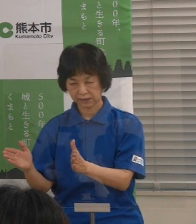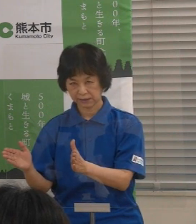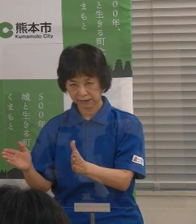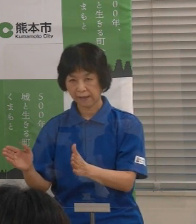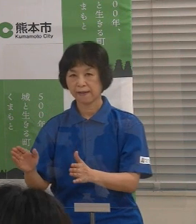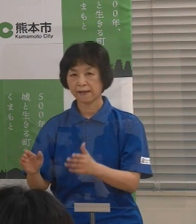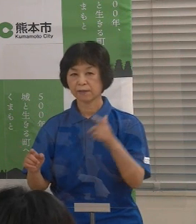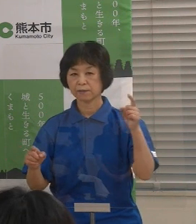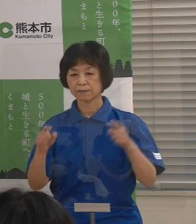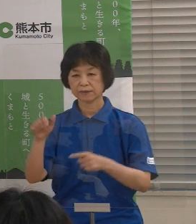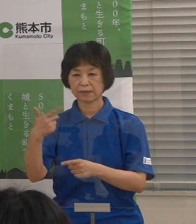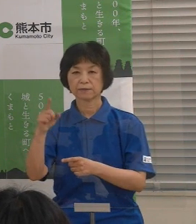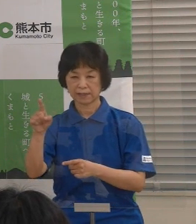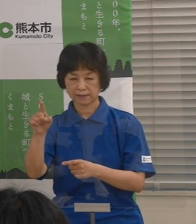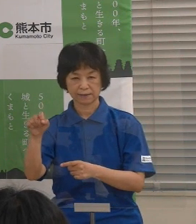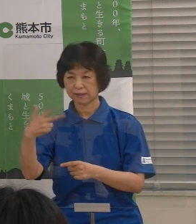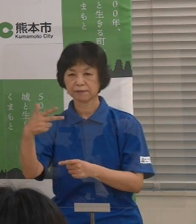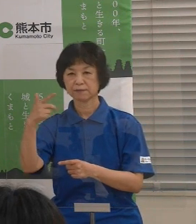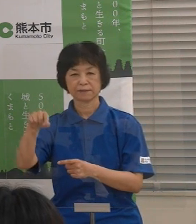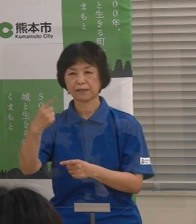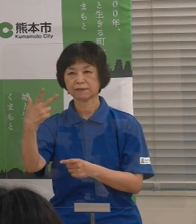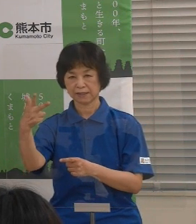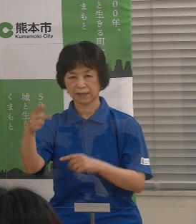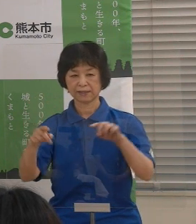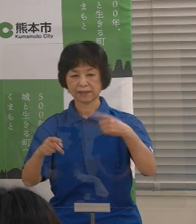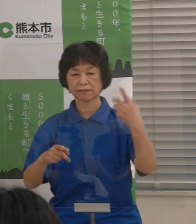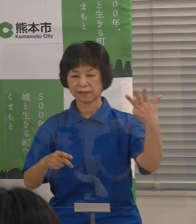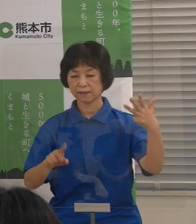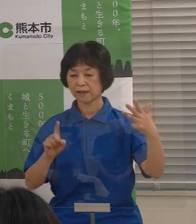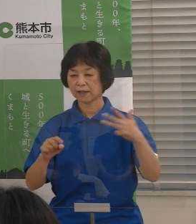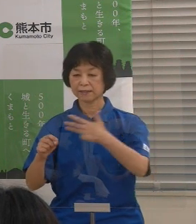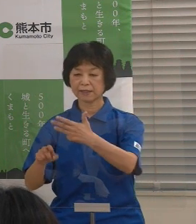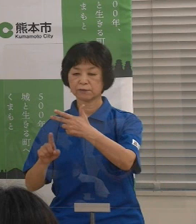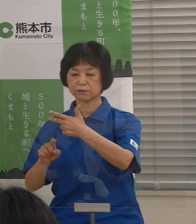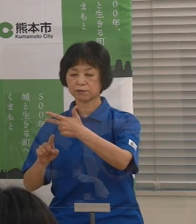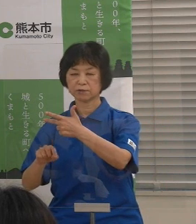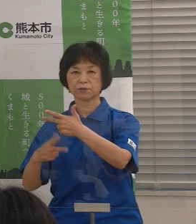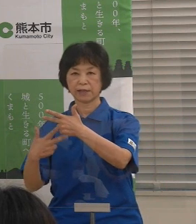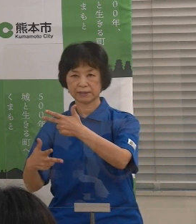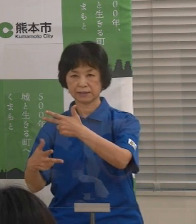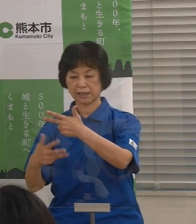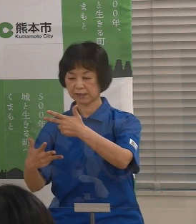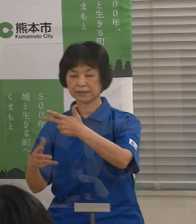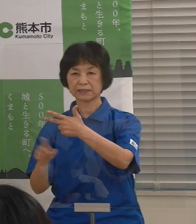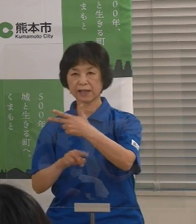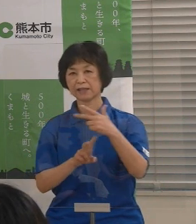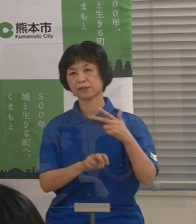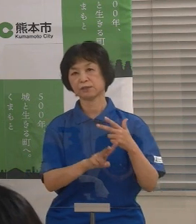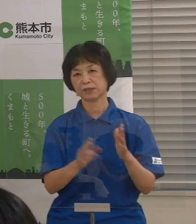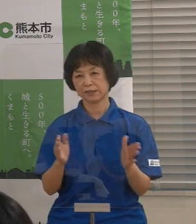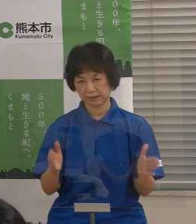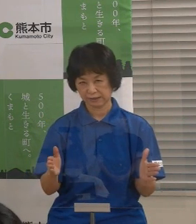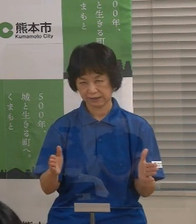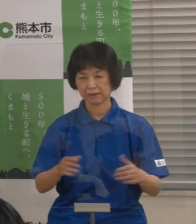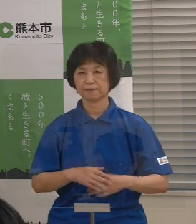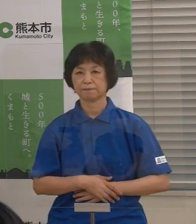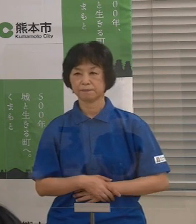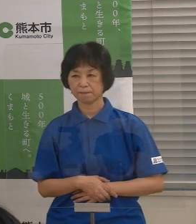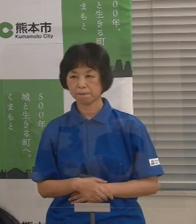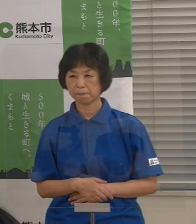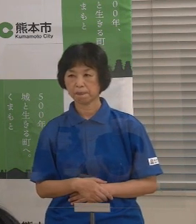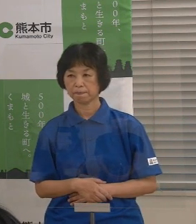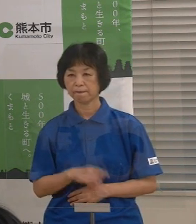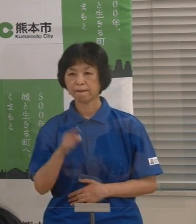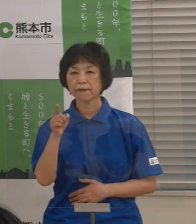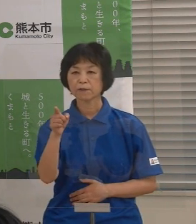18日からですね。はい、 業務内容については107例目は、通信業務、 そうですね、はい、 もう少